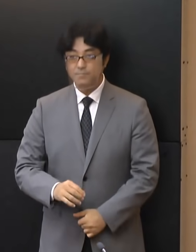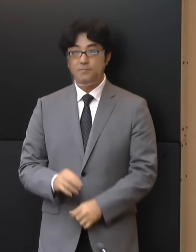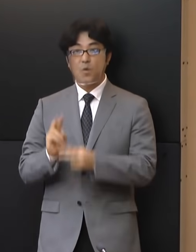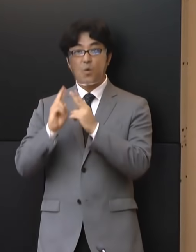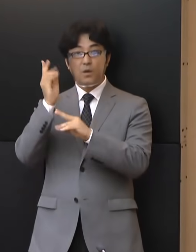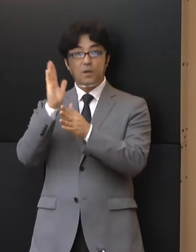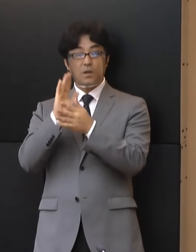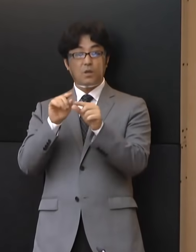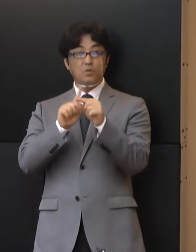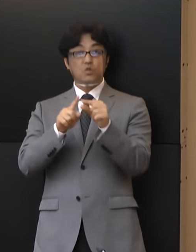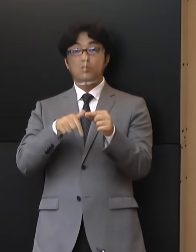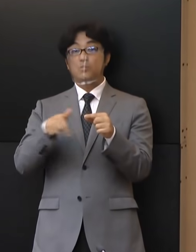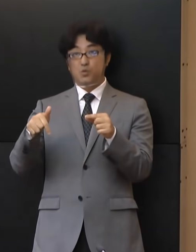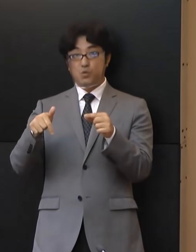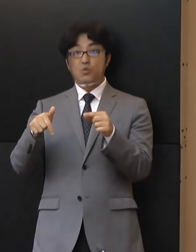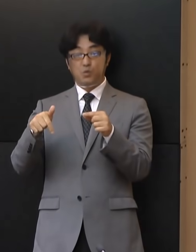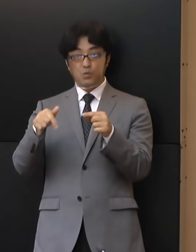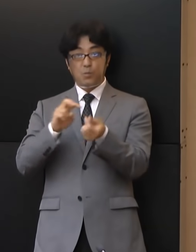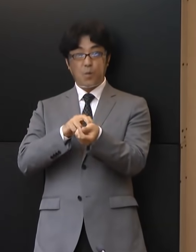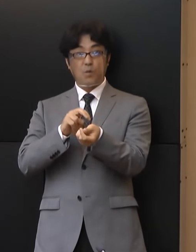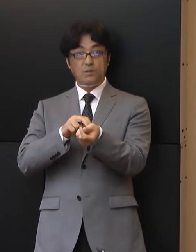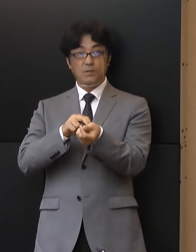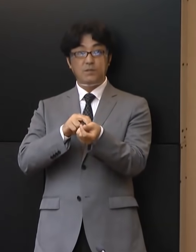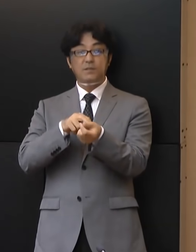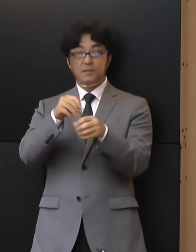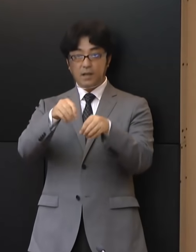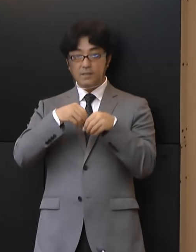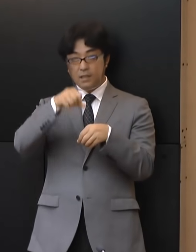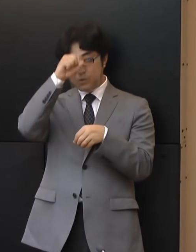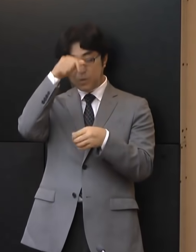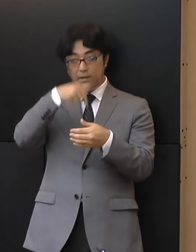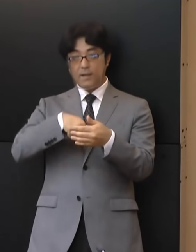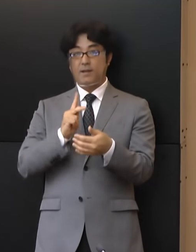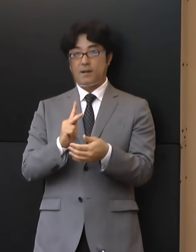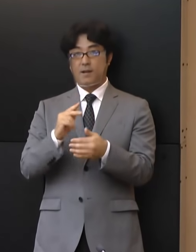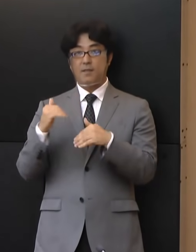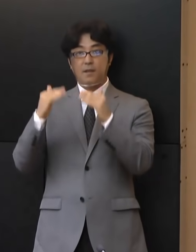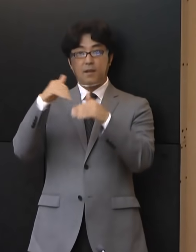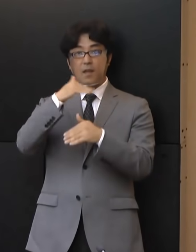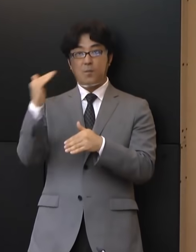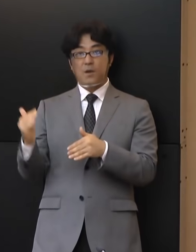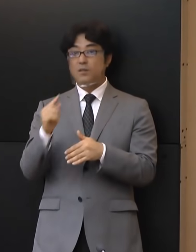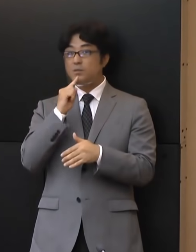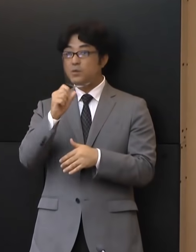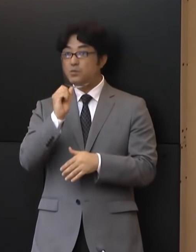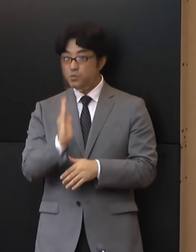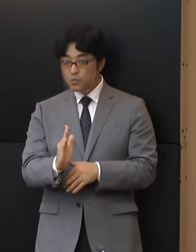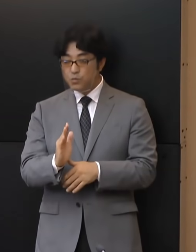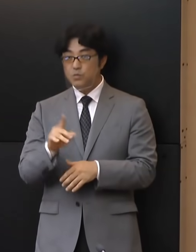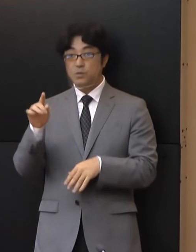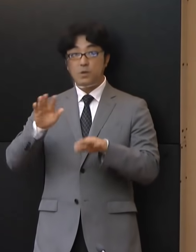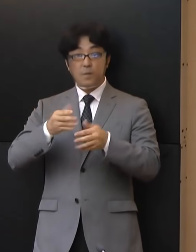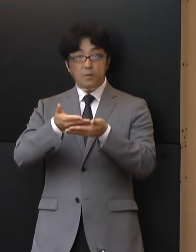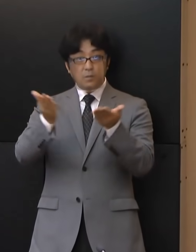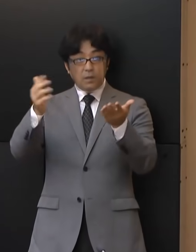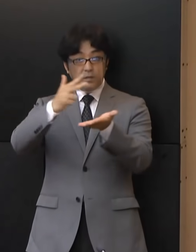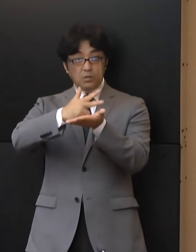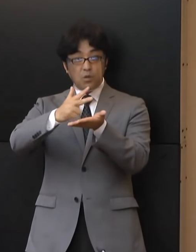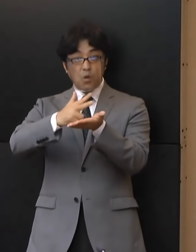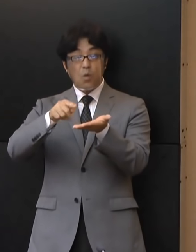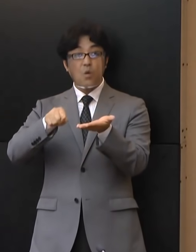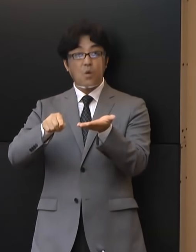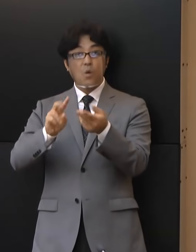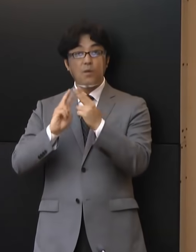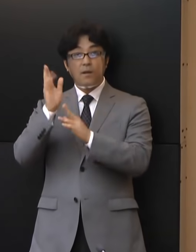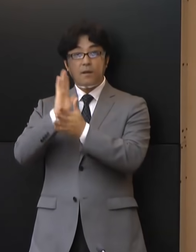沖縄県立中部院の感染症内科の高山でございます。お配りされている資料で、沖縄県